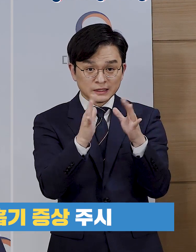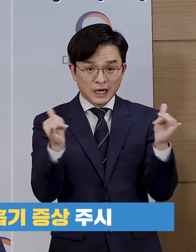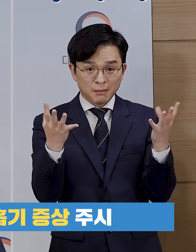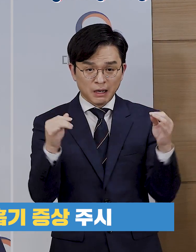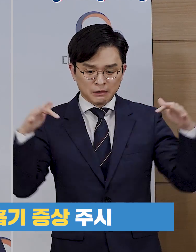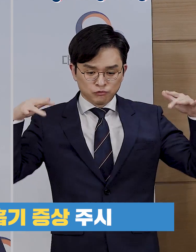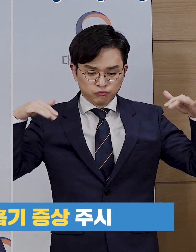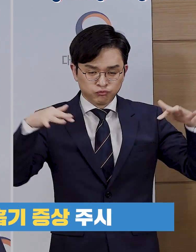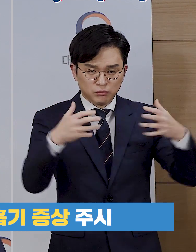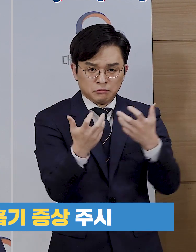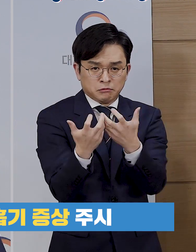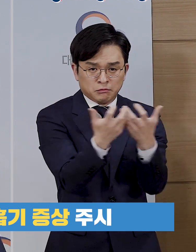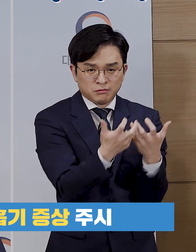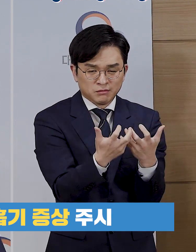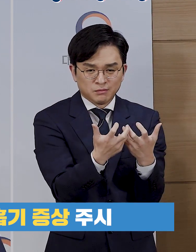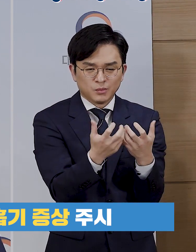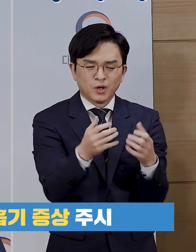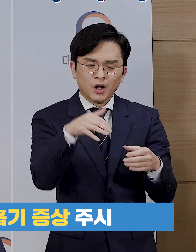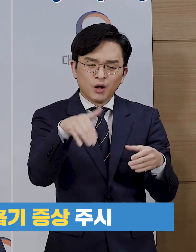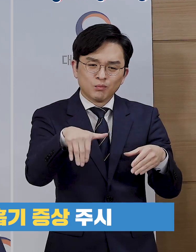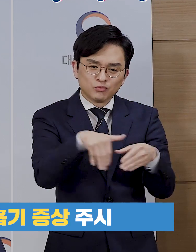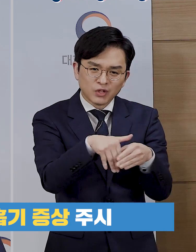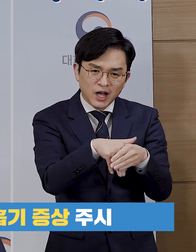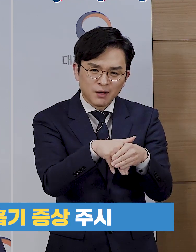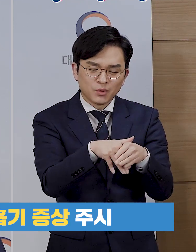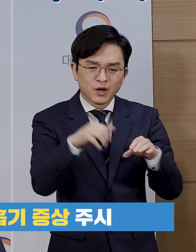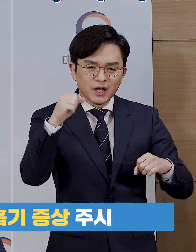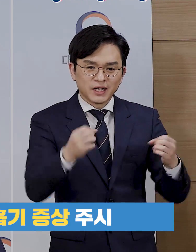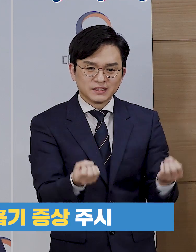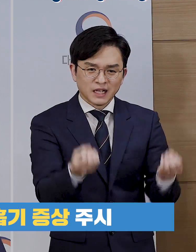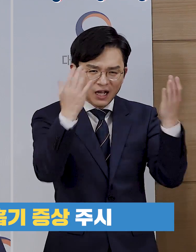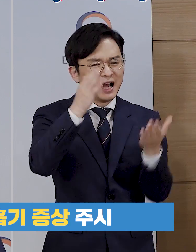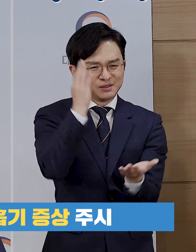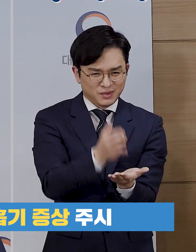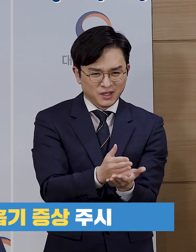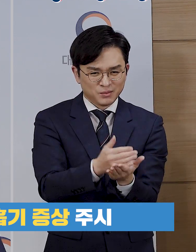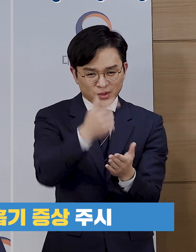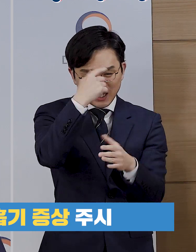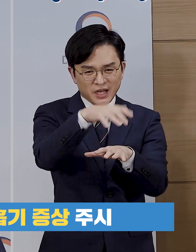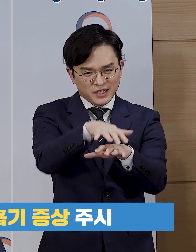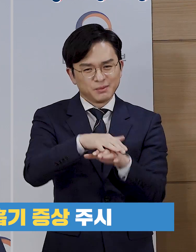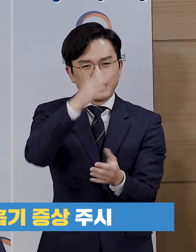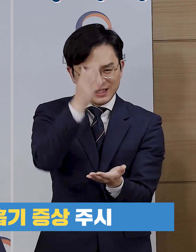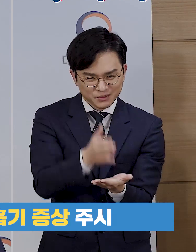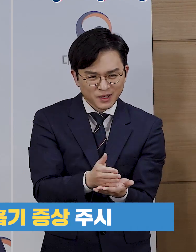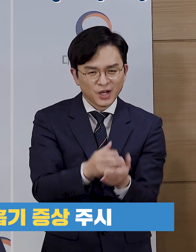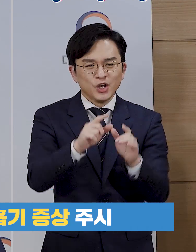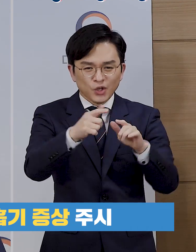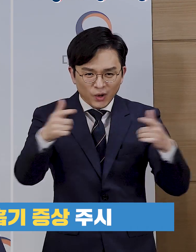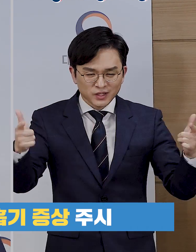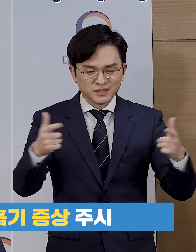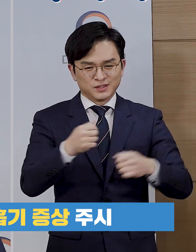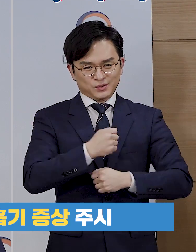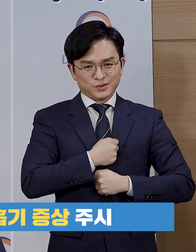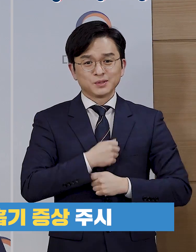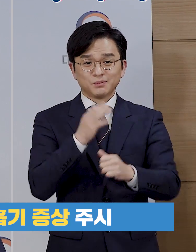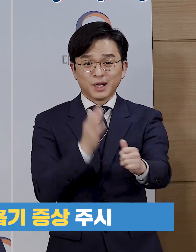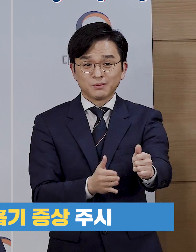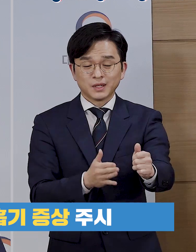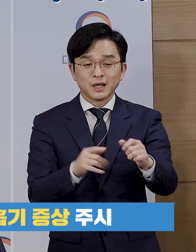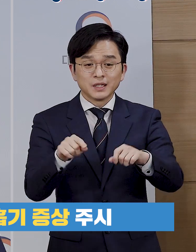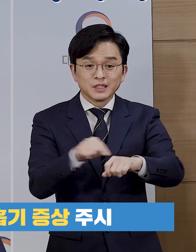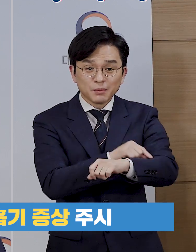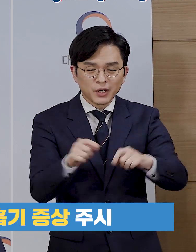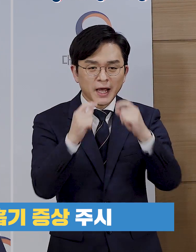장소에서 다수가 밀집하는 행사, 모임을 자제하고 사회적 거리 두기에 동참해 주십시오. 개인의